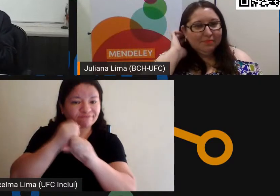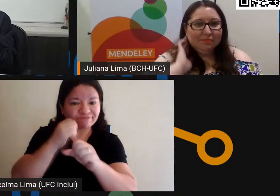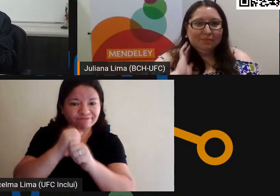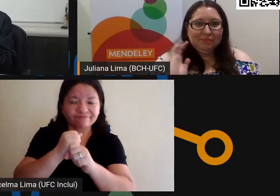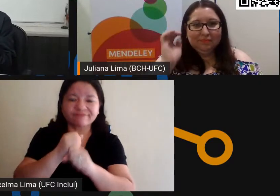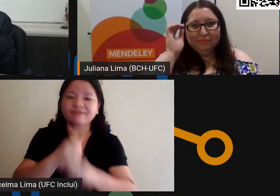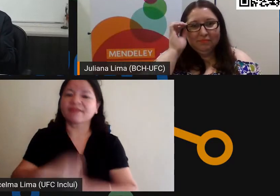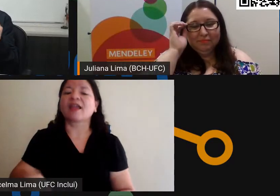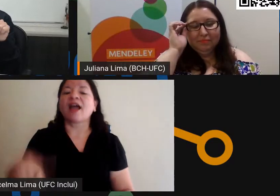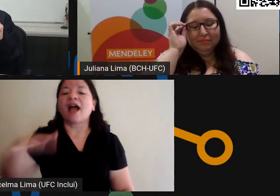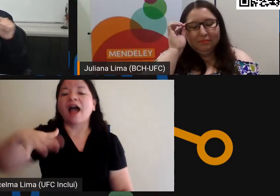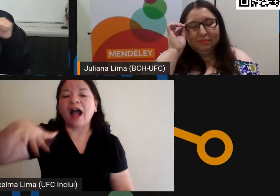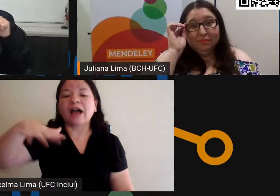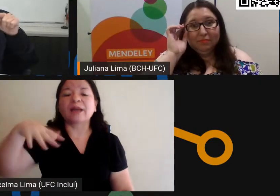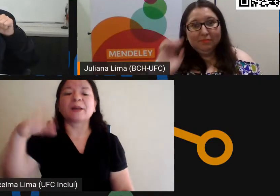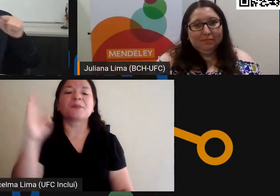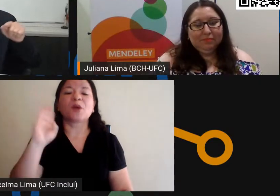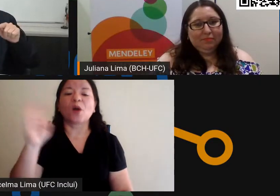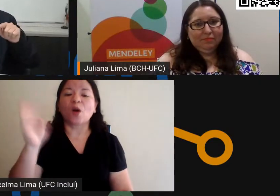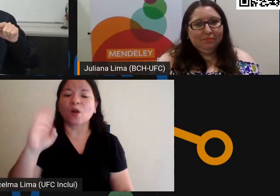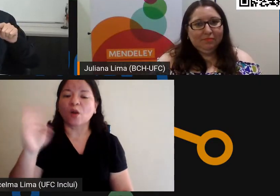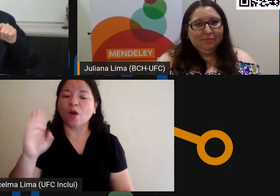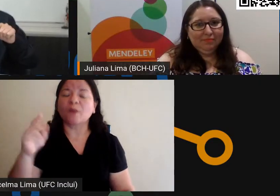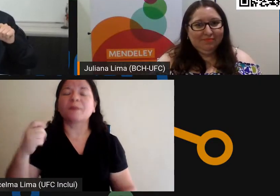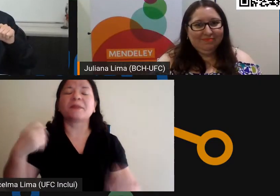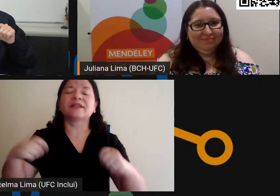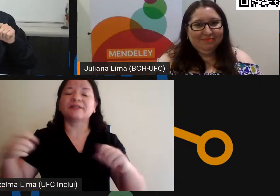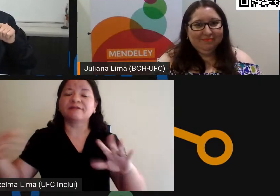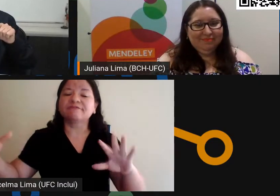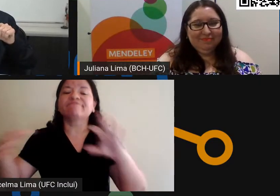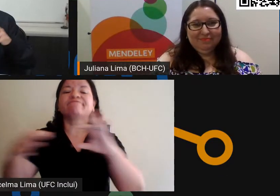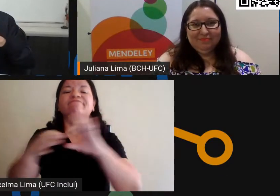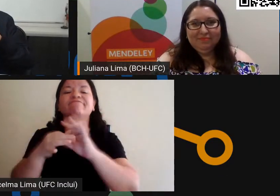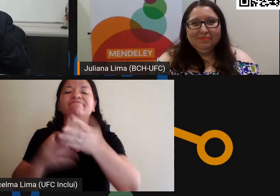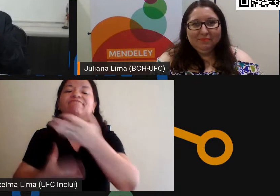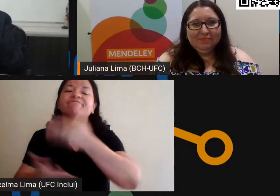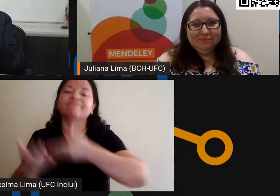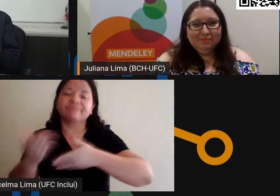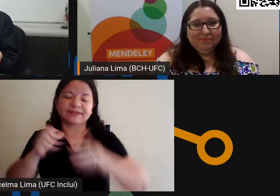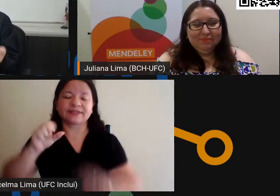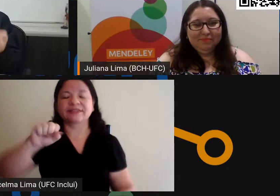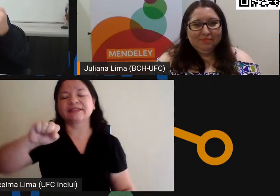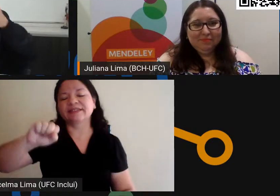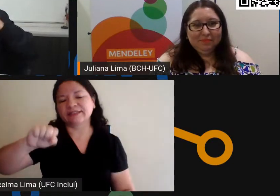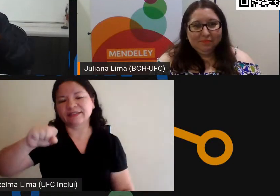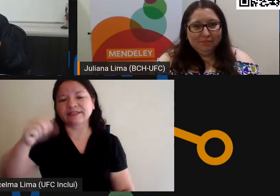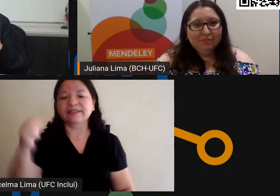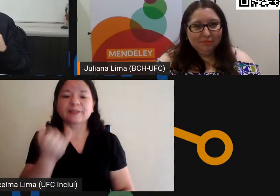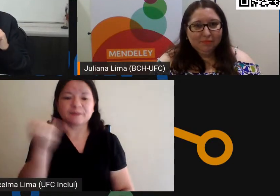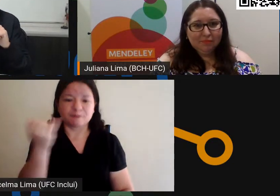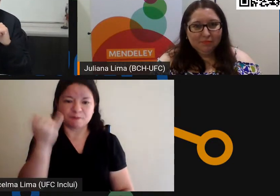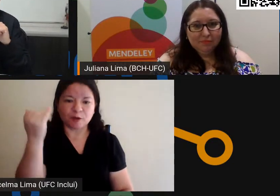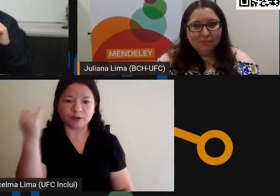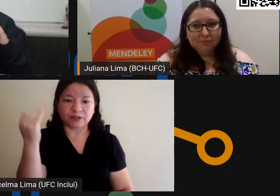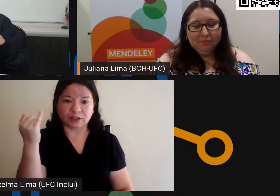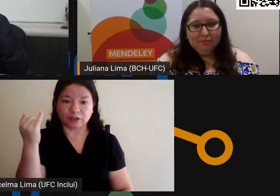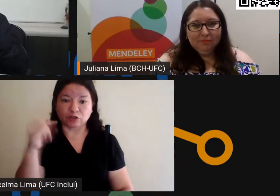lendo artigos da sua área e de áreas correlatas, certo? E é importante que faça isso. Para escolher a